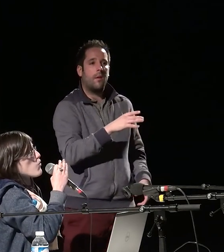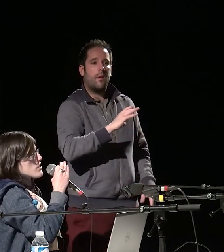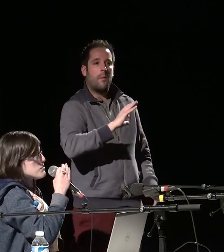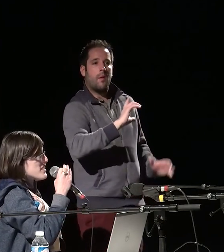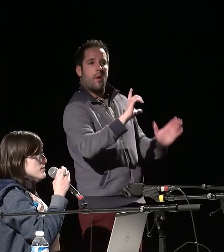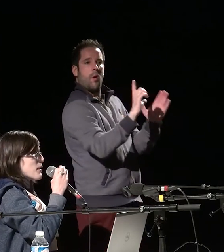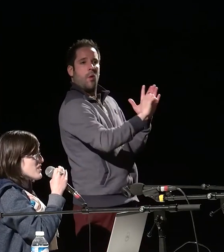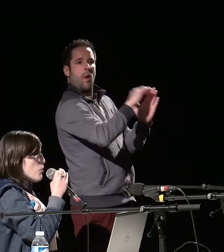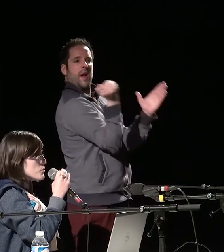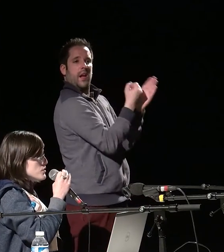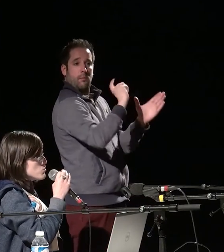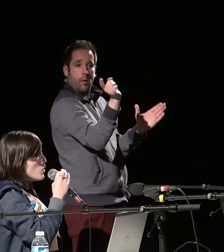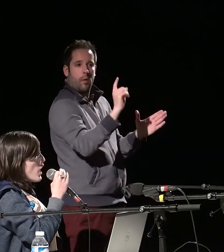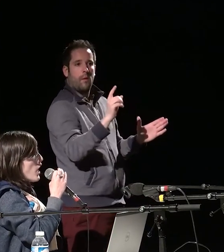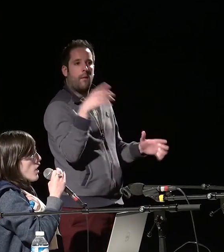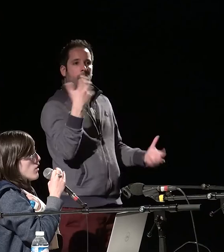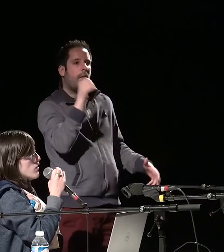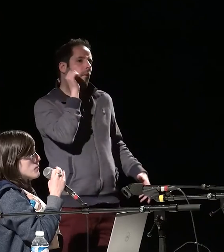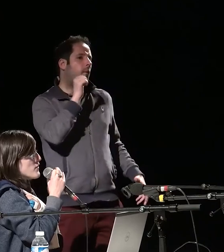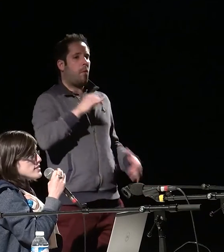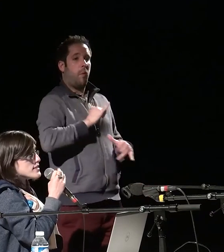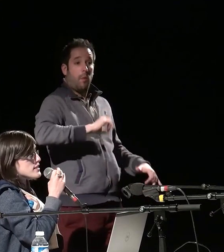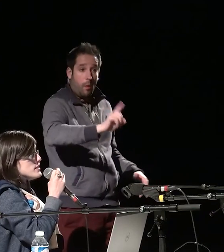pas des grands criminels, c'était pas des grands bandits, toujours,